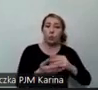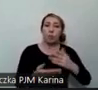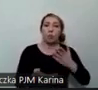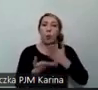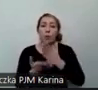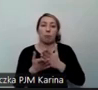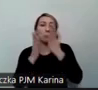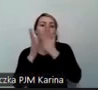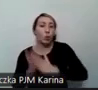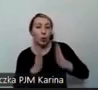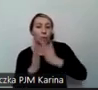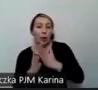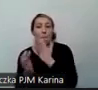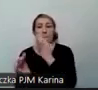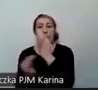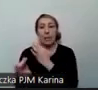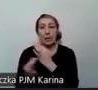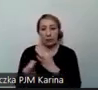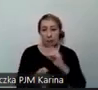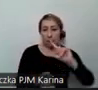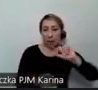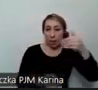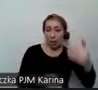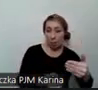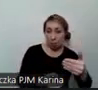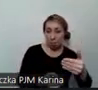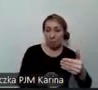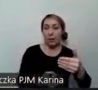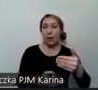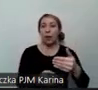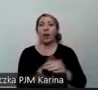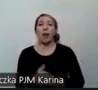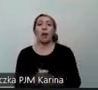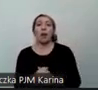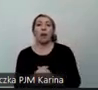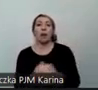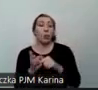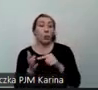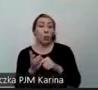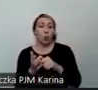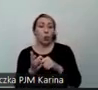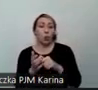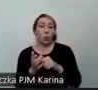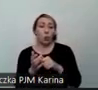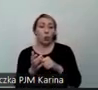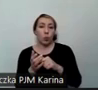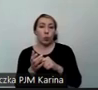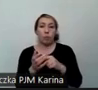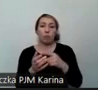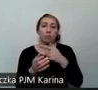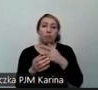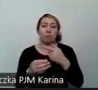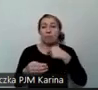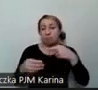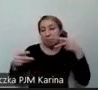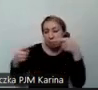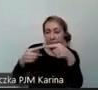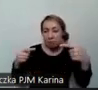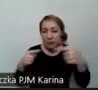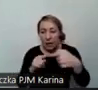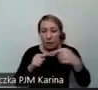zestawy pytań w polskim języku migowym, które pomagała nam filtrować,